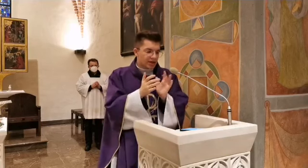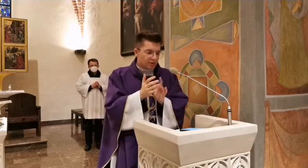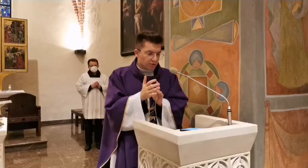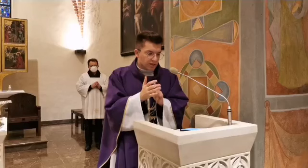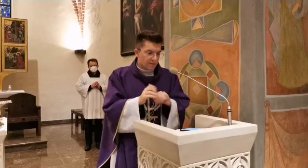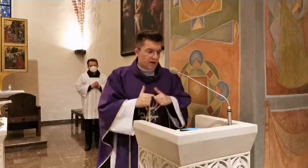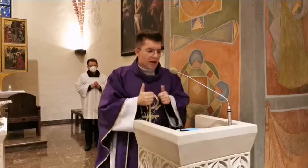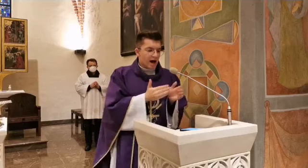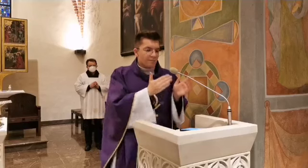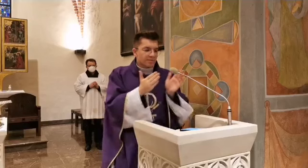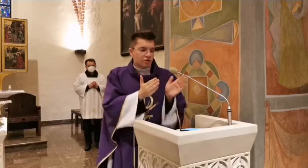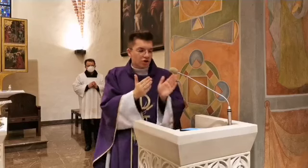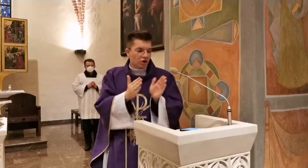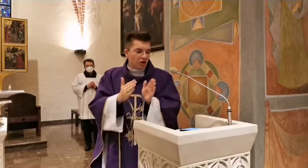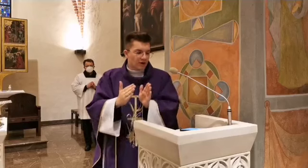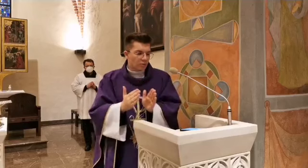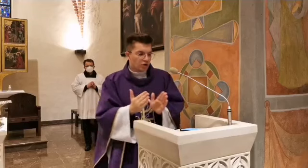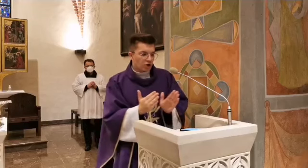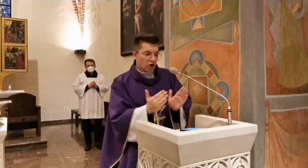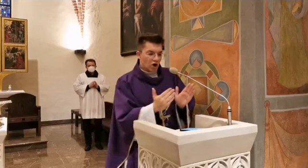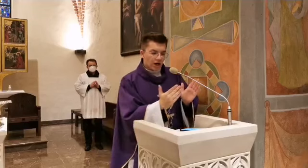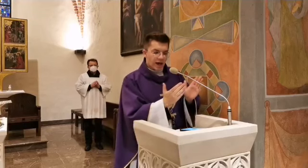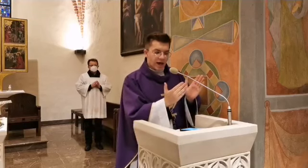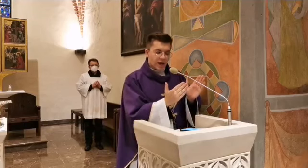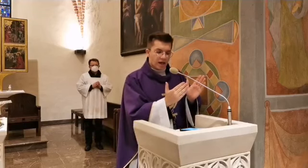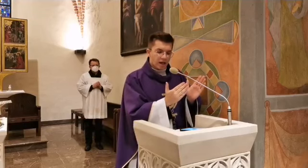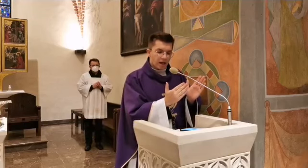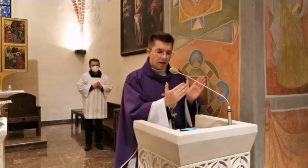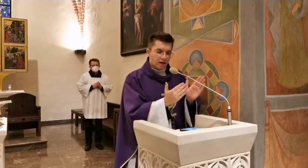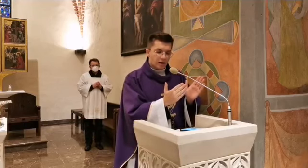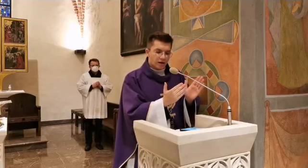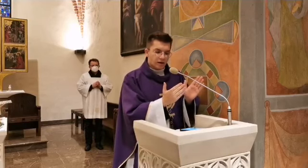Synem Jezusem, aby przygotował drogę